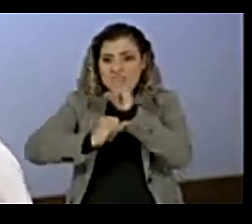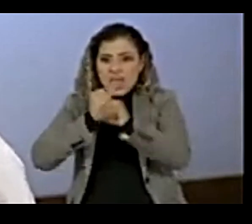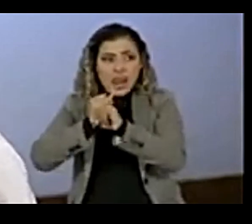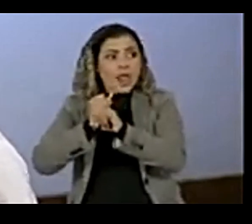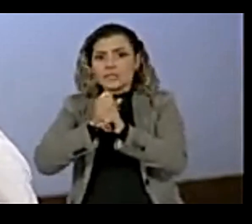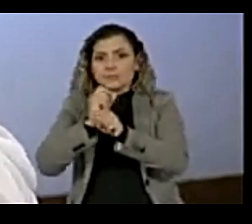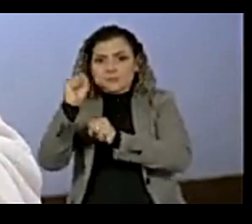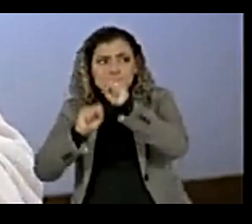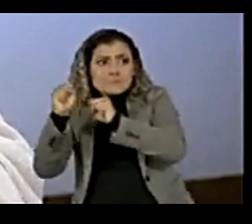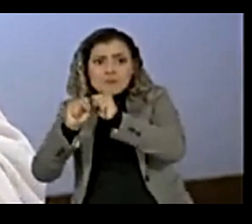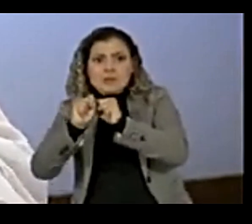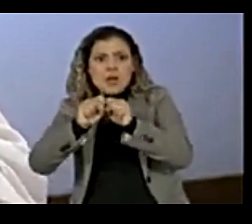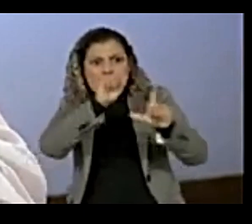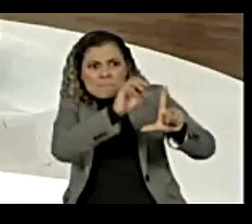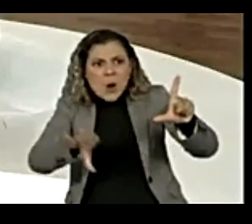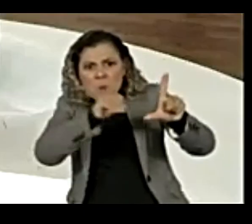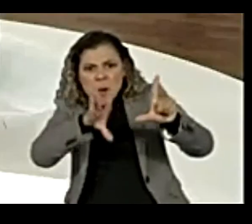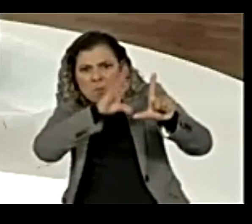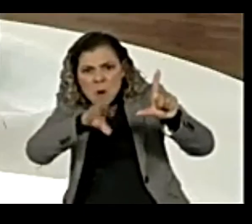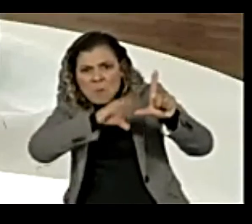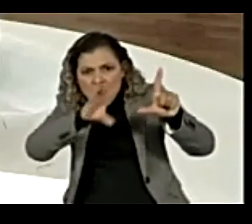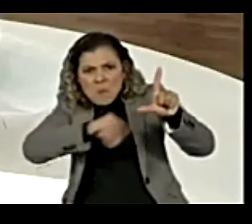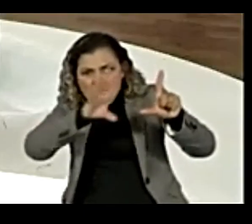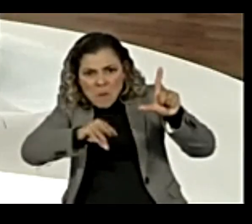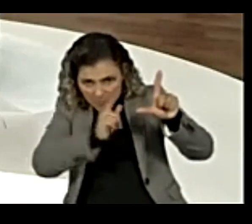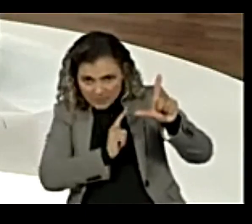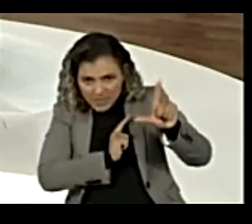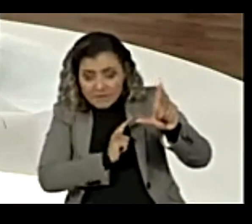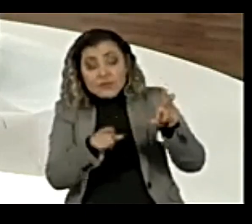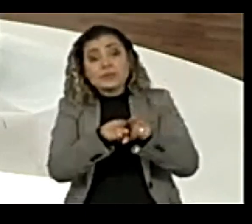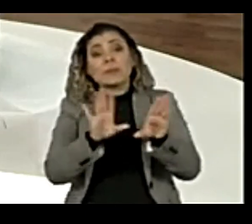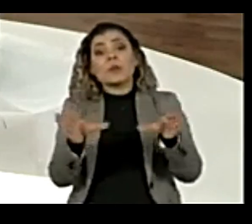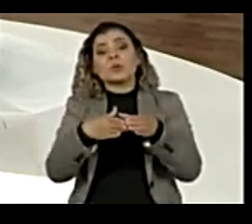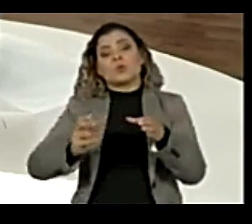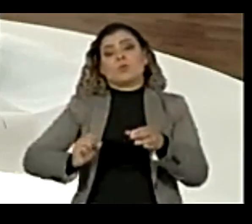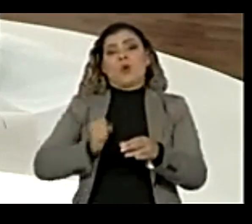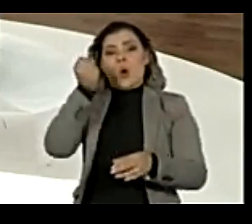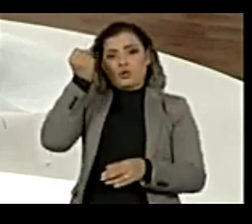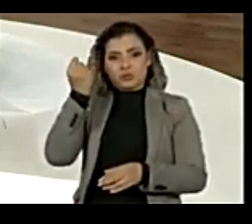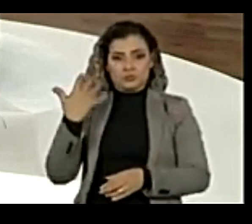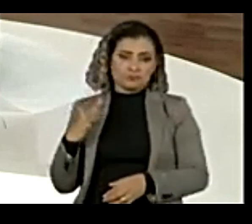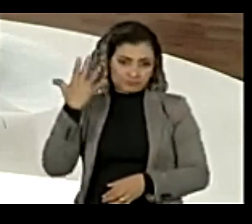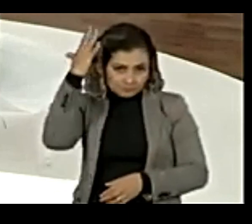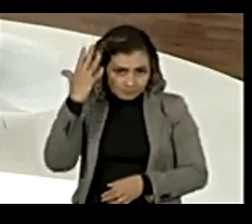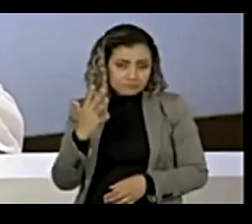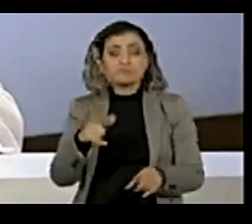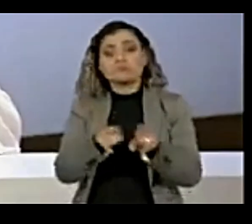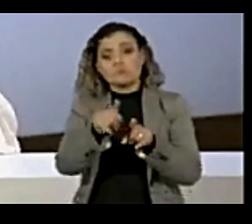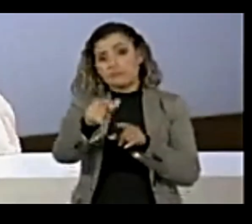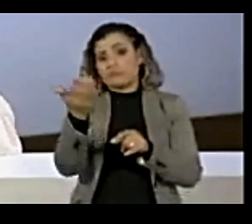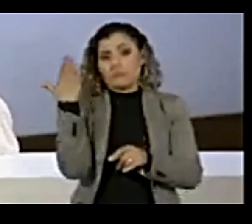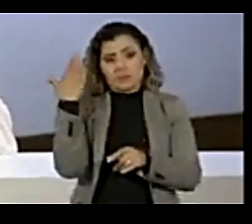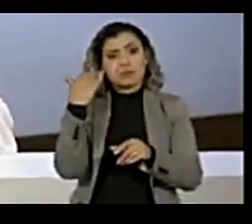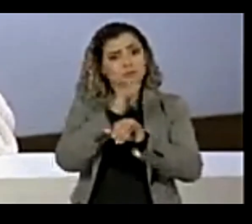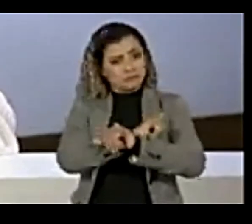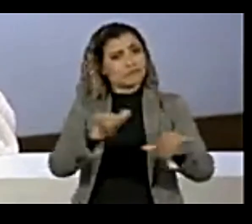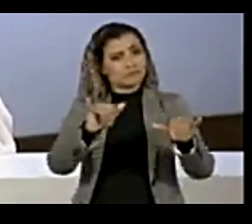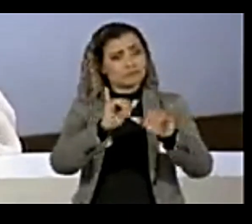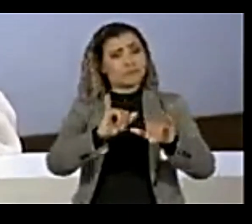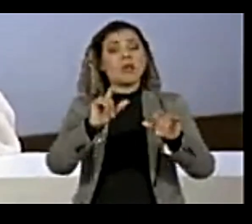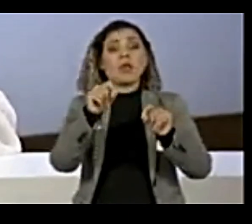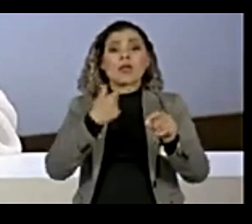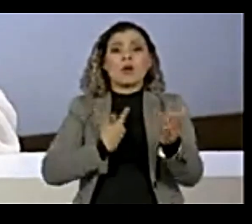há investigações, inclusive, sobre o gabinete do ódio, que você citou no bloco anterior, de onde